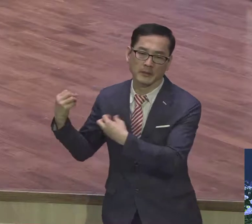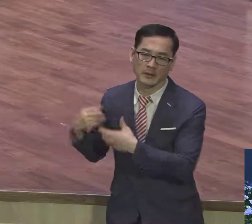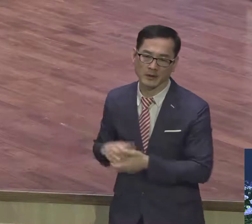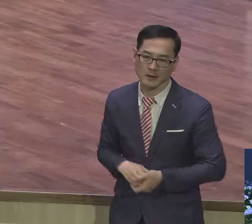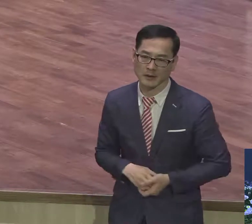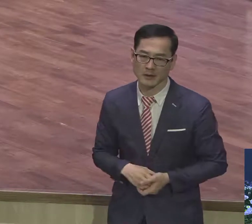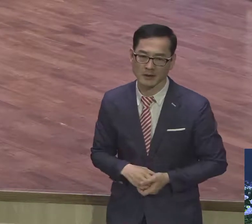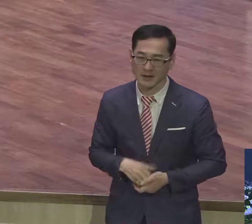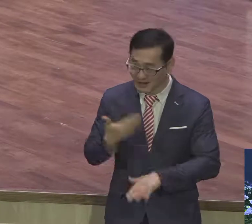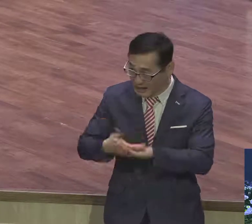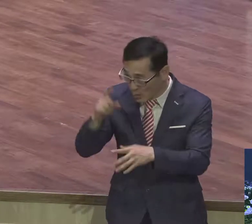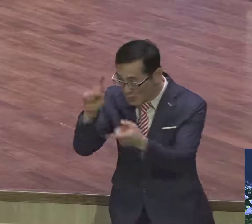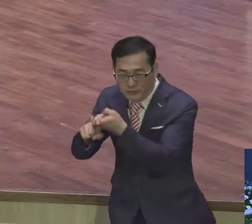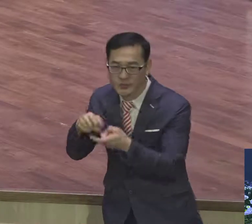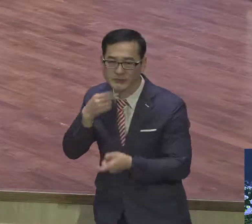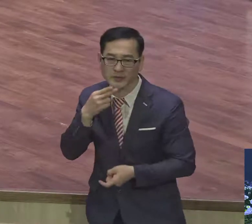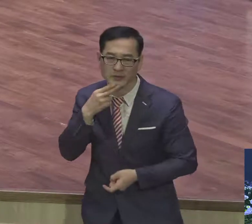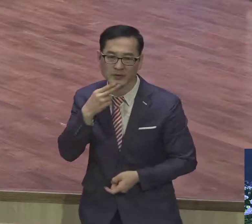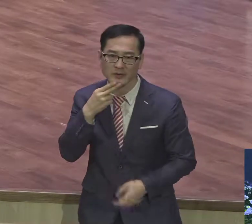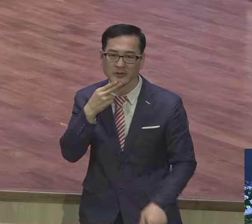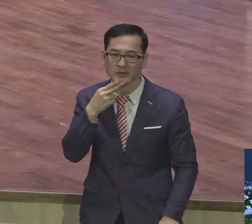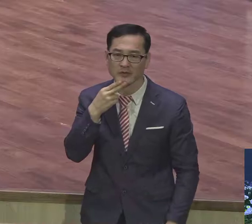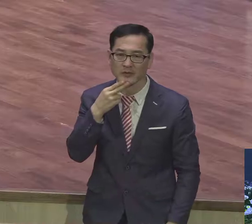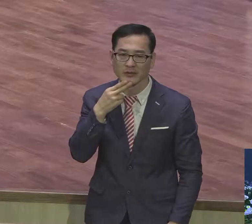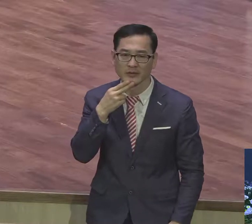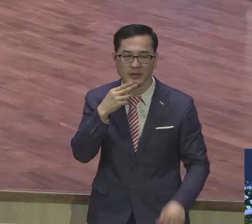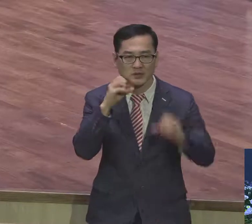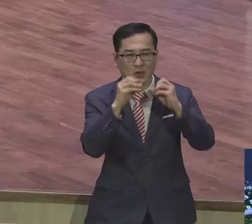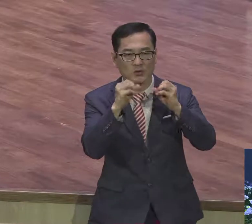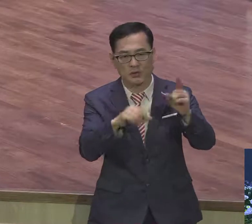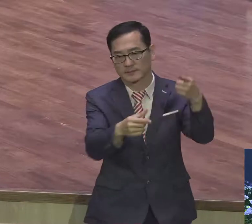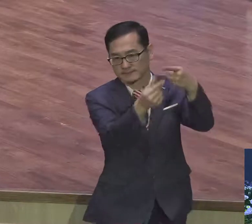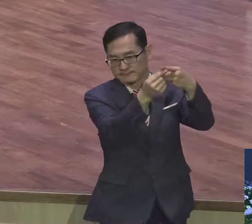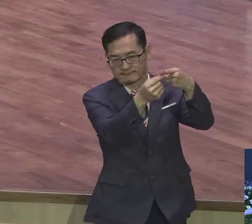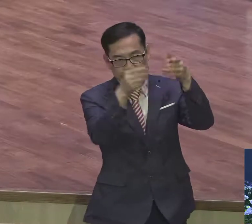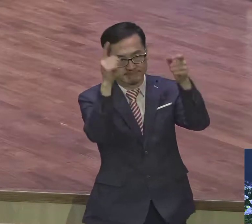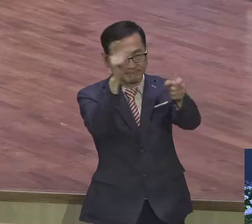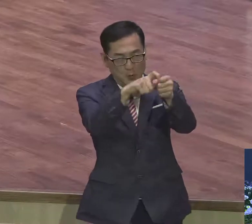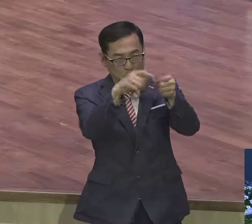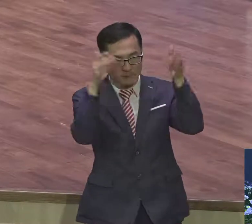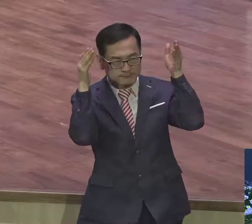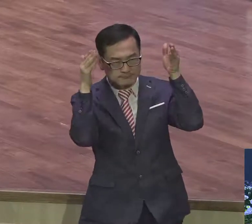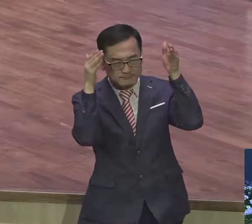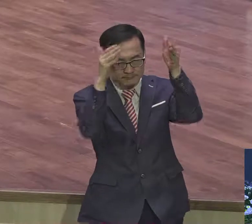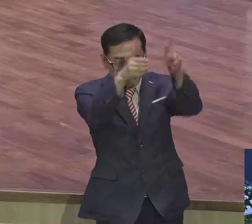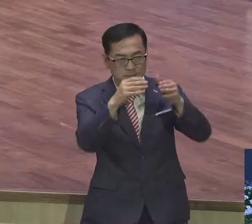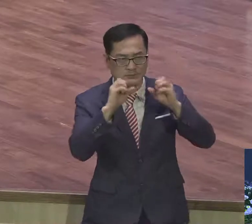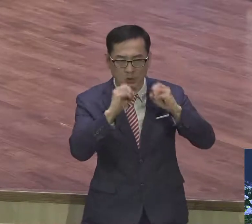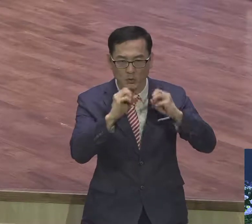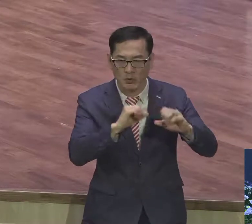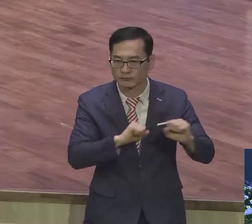전도 부장 그거는 평신 그거는 그것만 했다고 아무 관심이 없어요.